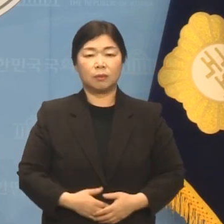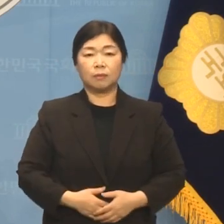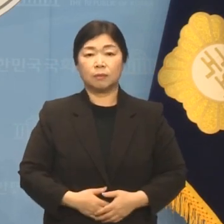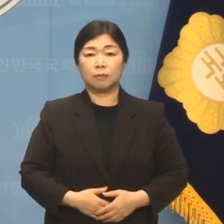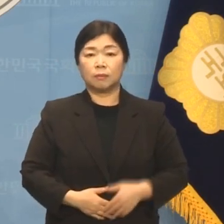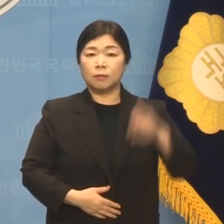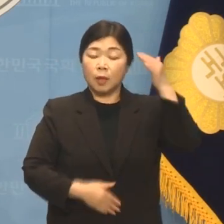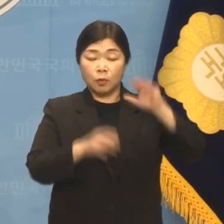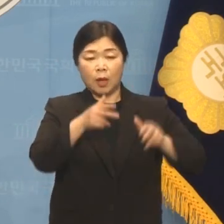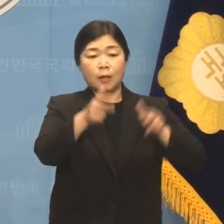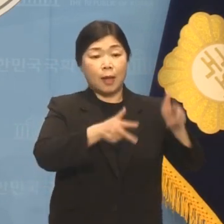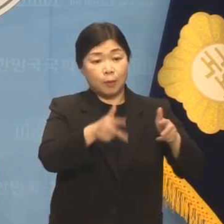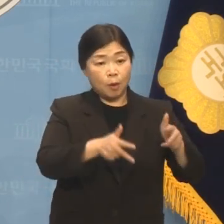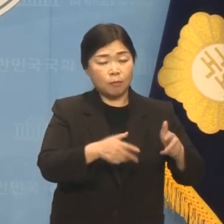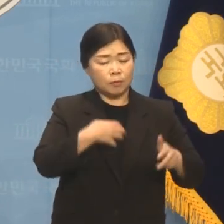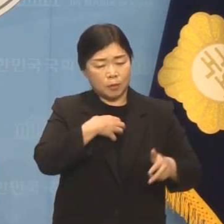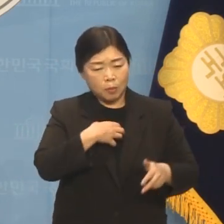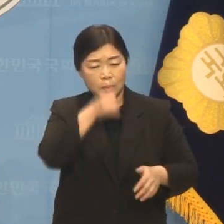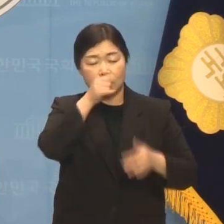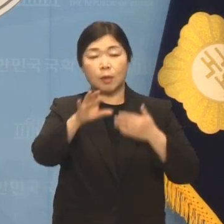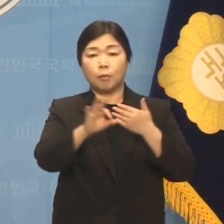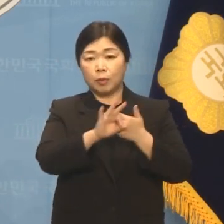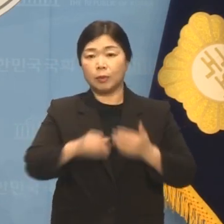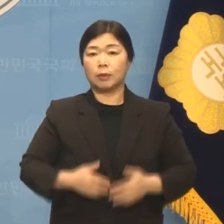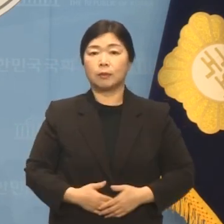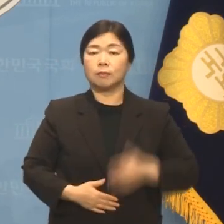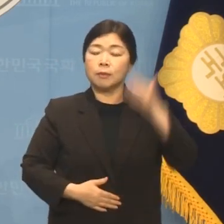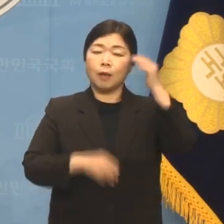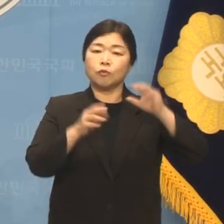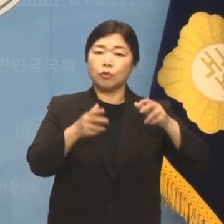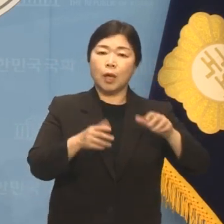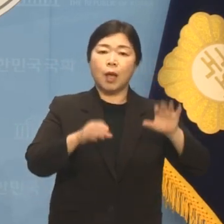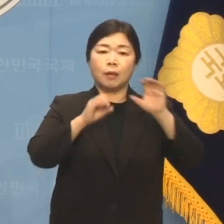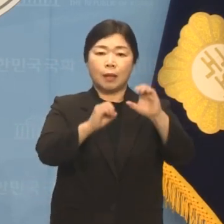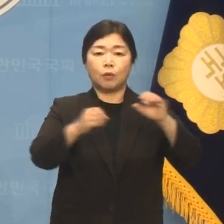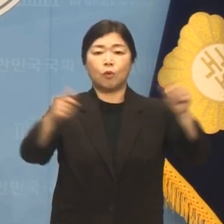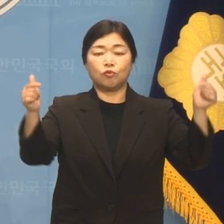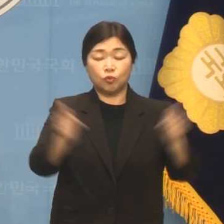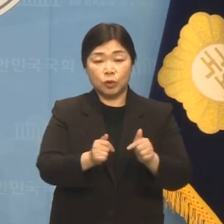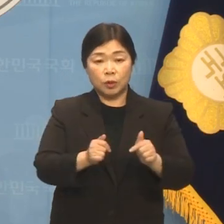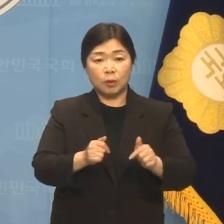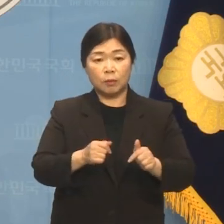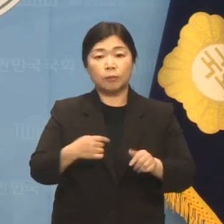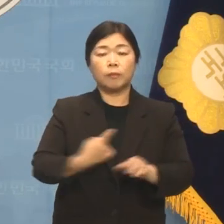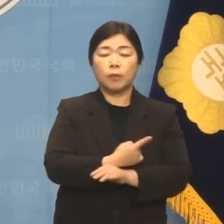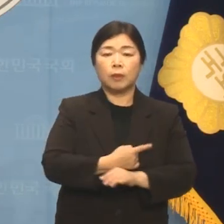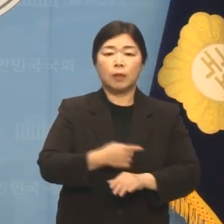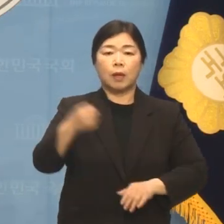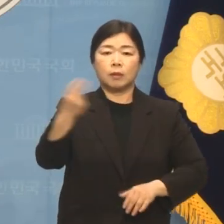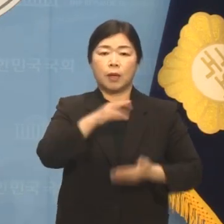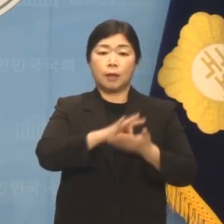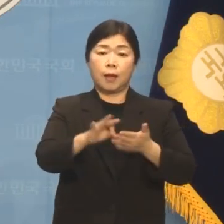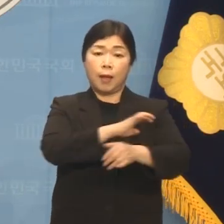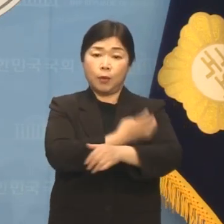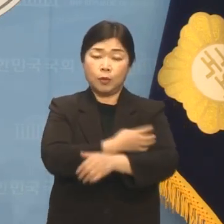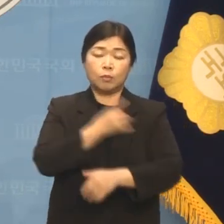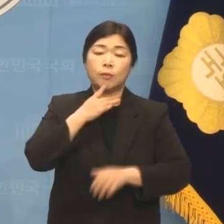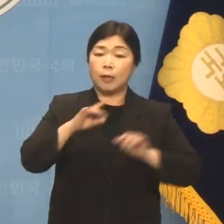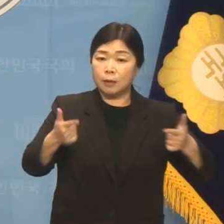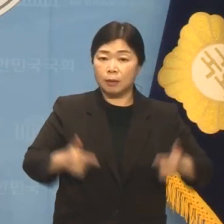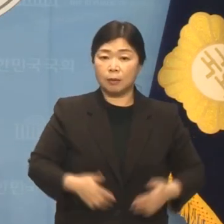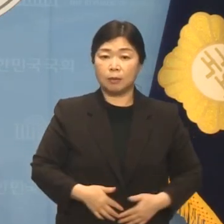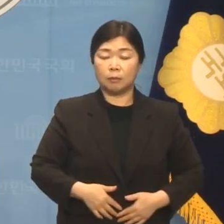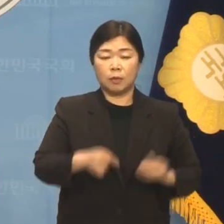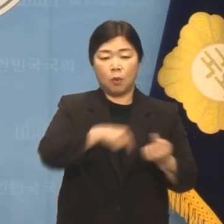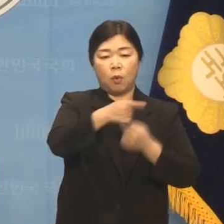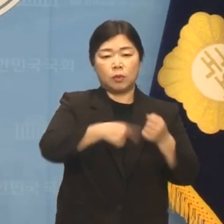우리나라 산업 구조를 걱정하신다면 대한민국의 탄소 중립 이행에는 재생에너지뿐만 아니라